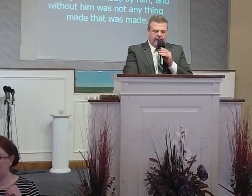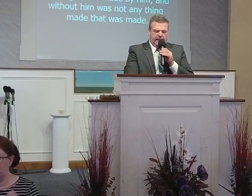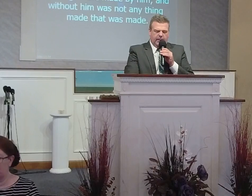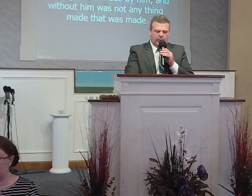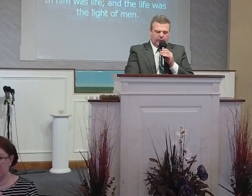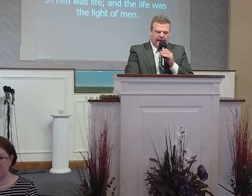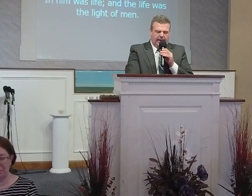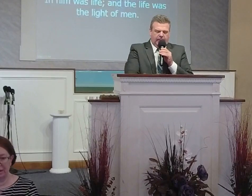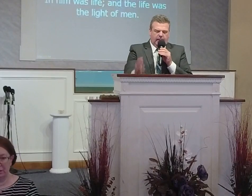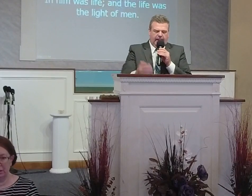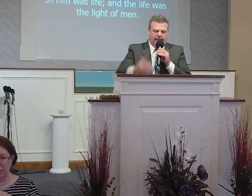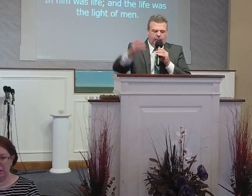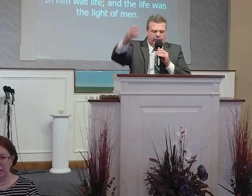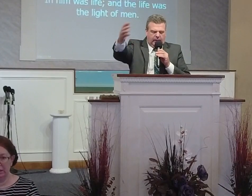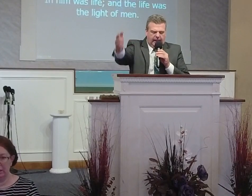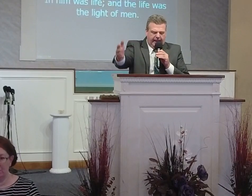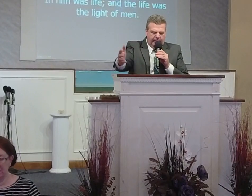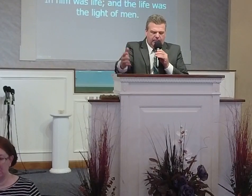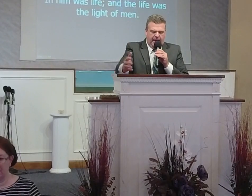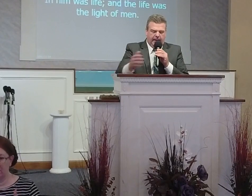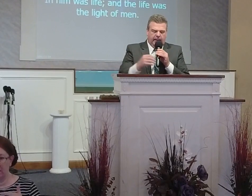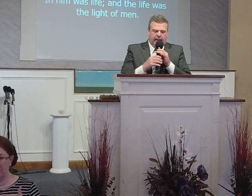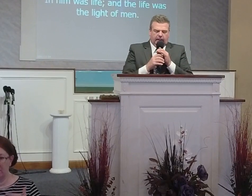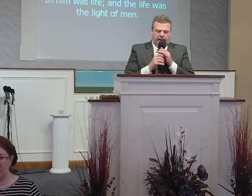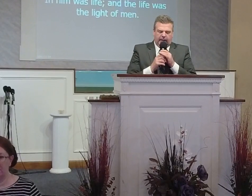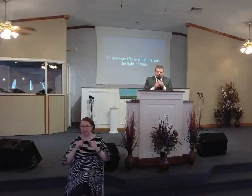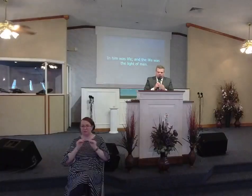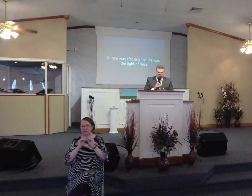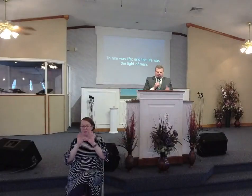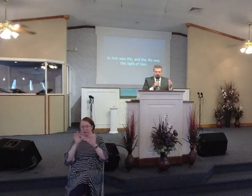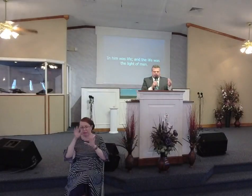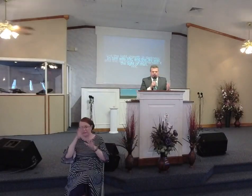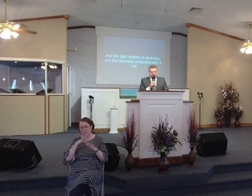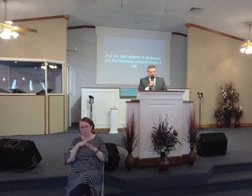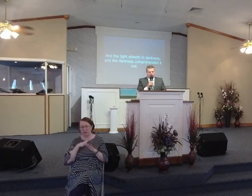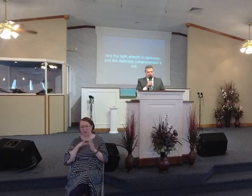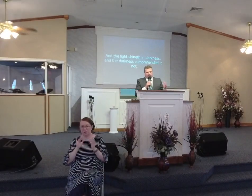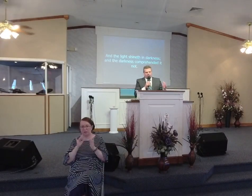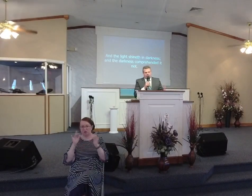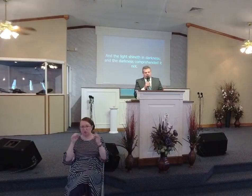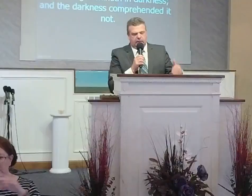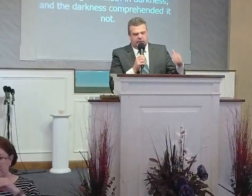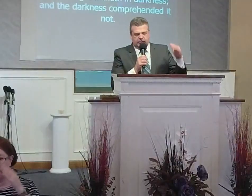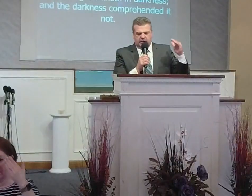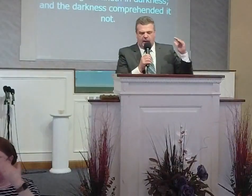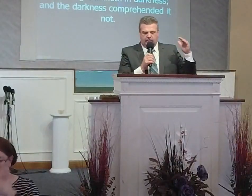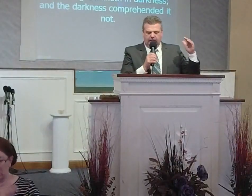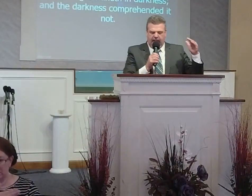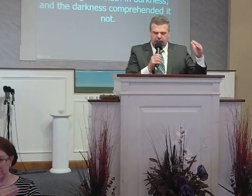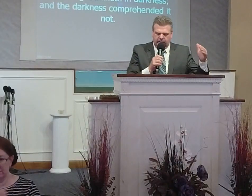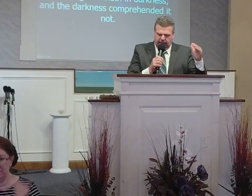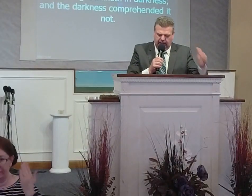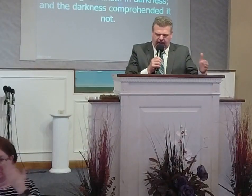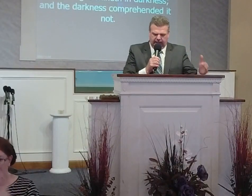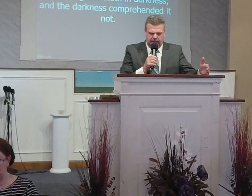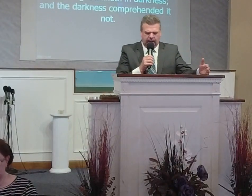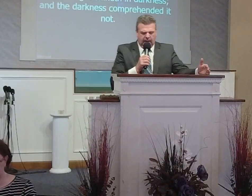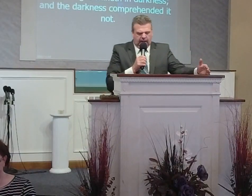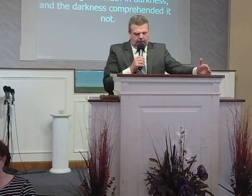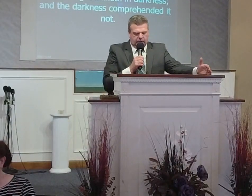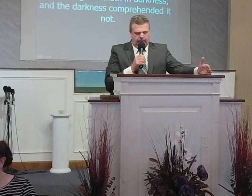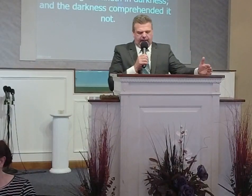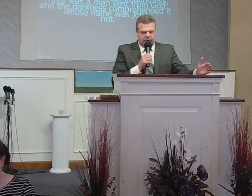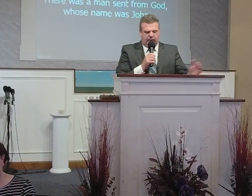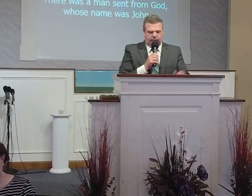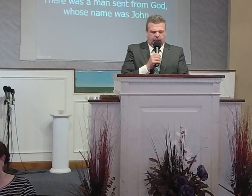hechas. Sin Él nada de lo que ha sido hecho se hizo. Él estaba la vida. En Él estaba la vida y la vida era la luz de